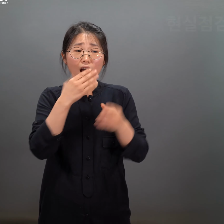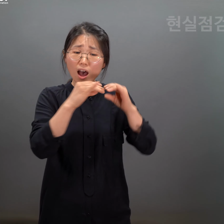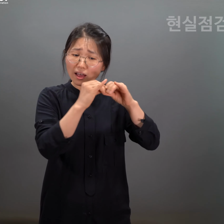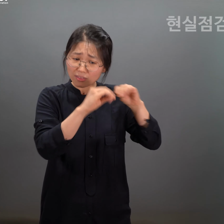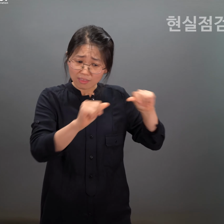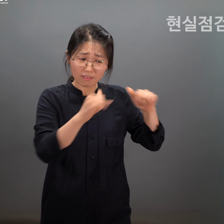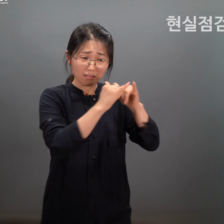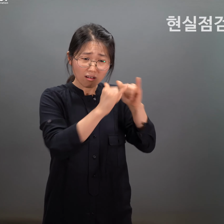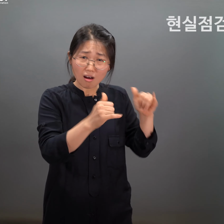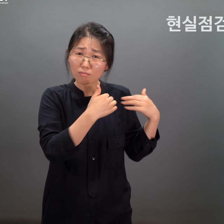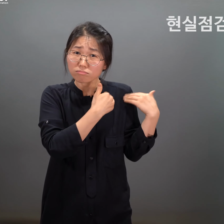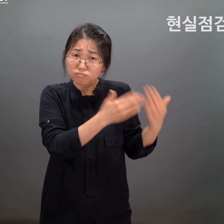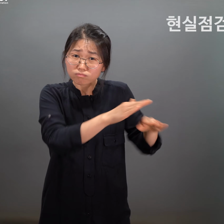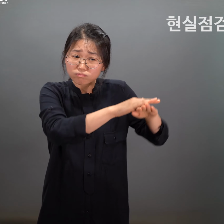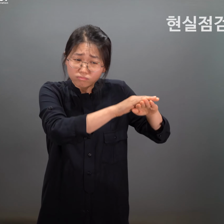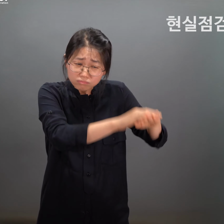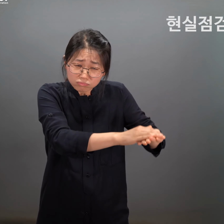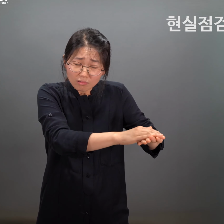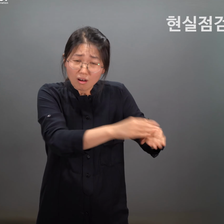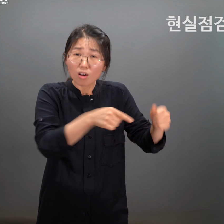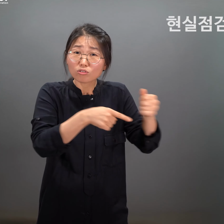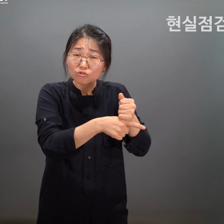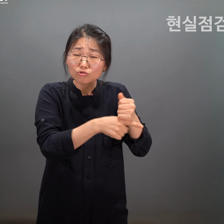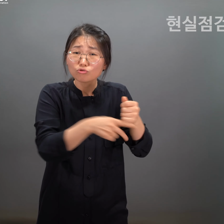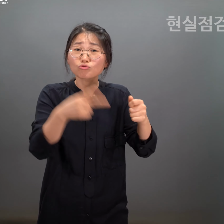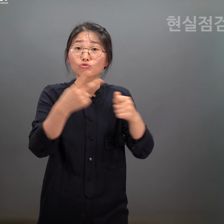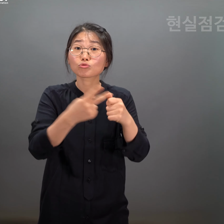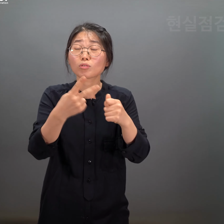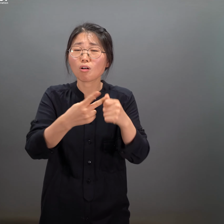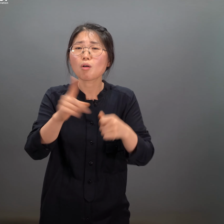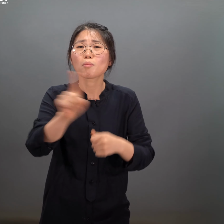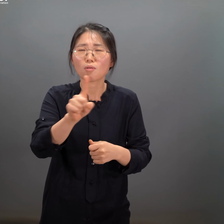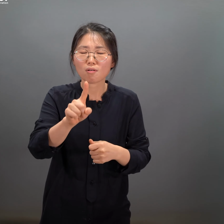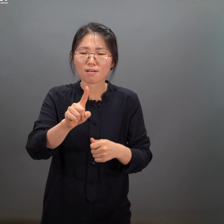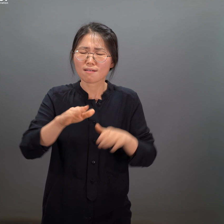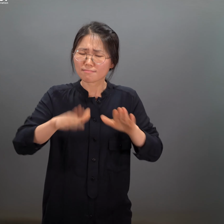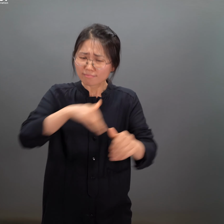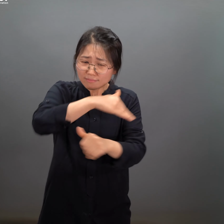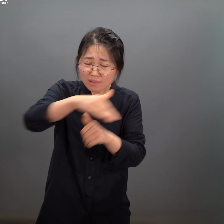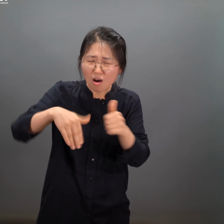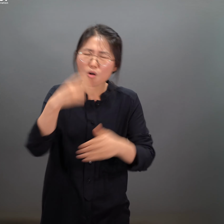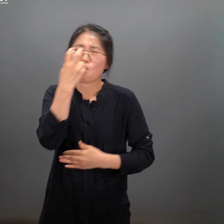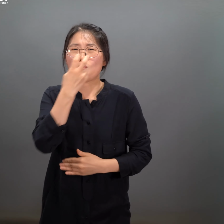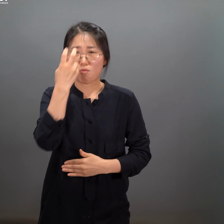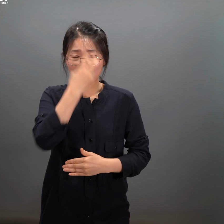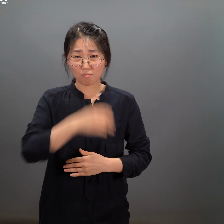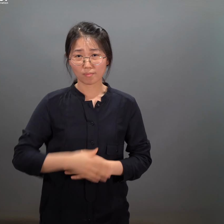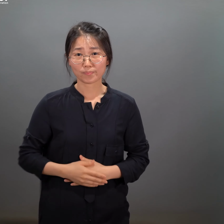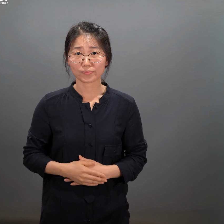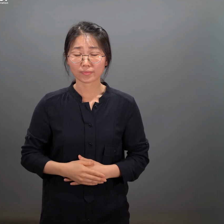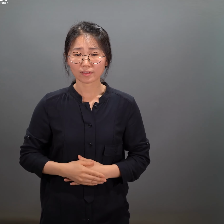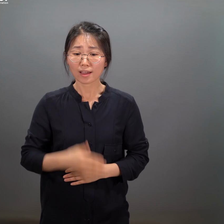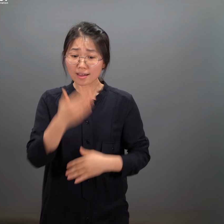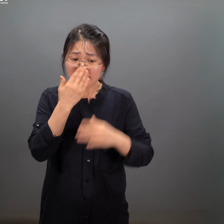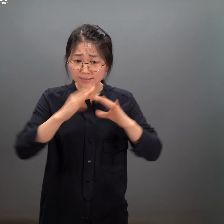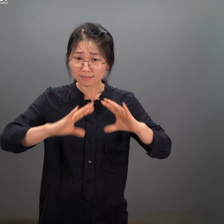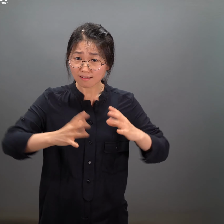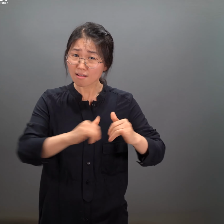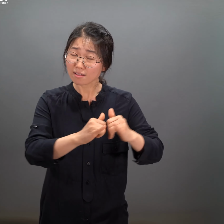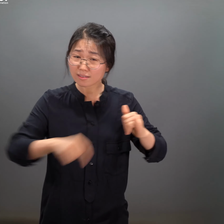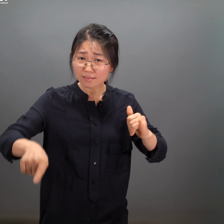대답은 현실 점검입니다. 이스라엘을 시험하기 위해서 그 땅의 사람들을 그대로 남겨두었다라는